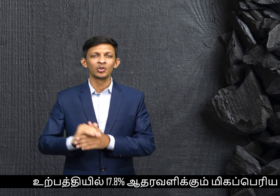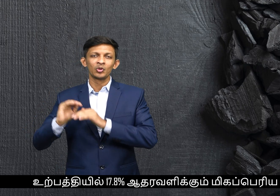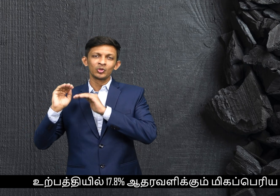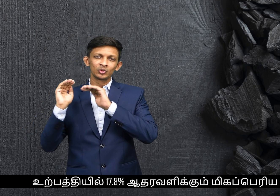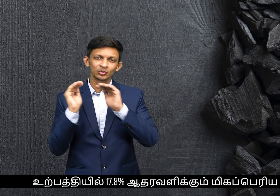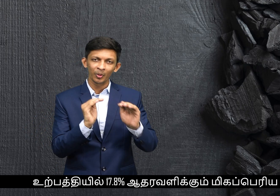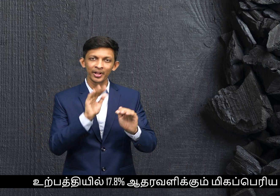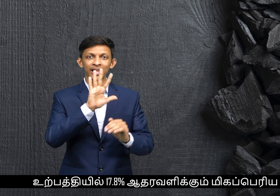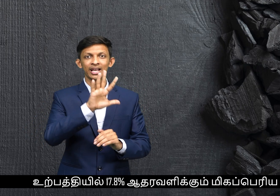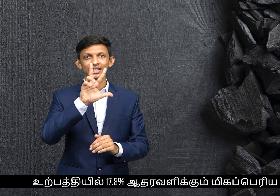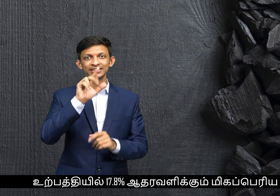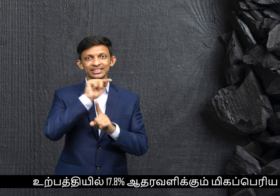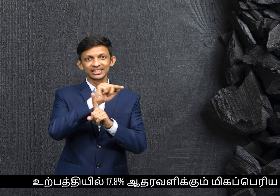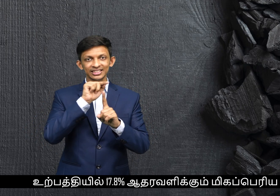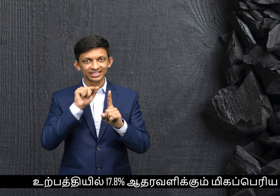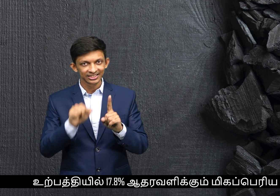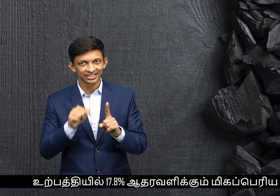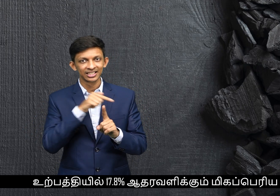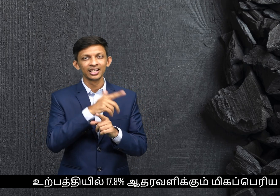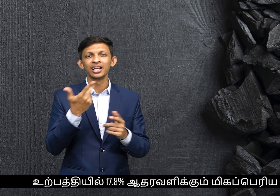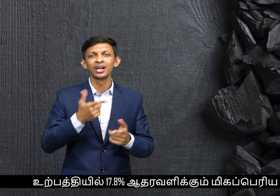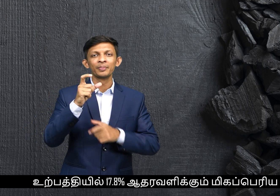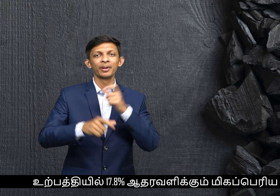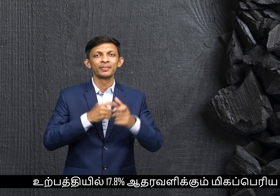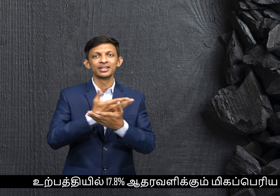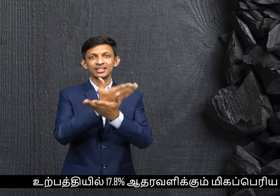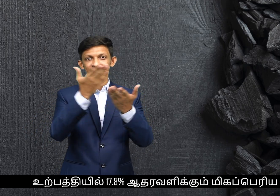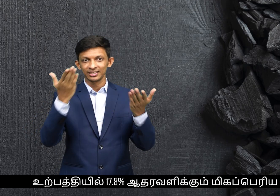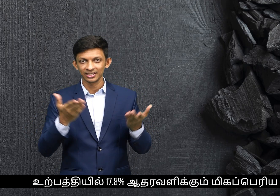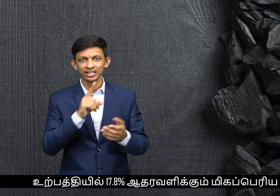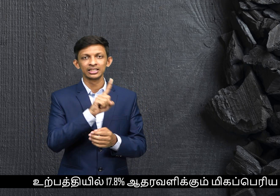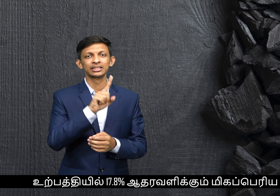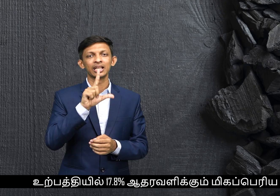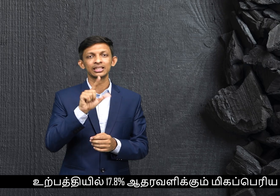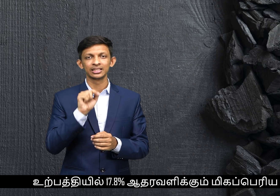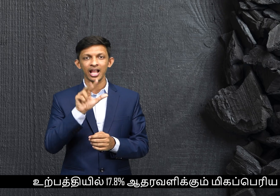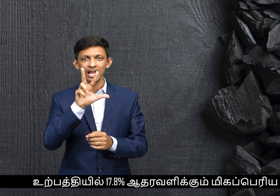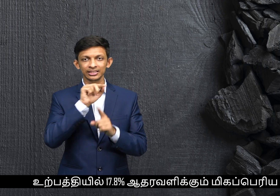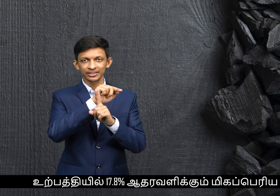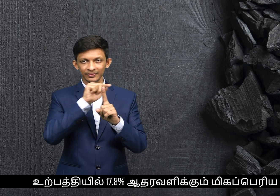உற்பத்தியில் 17.8 விழுக்காடு ஆதரவளிக்கும் மிக